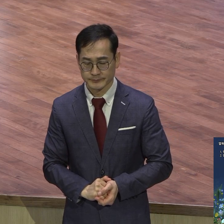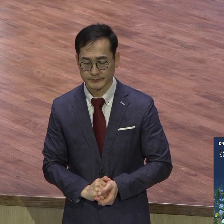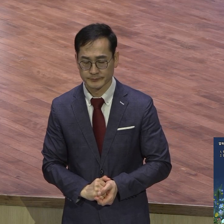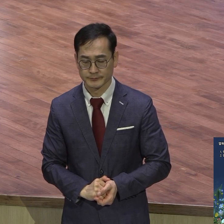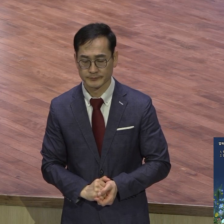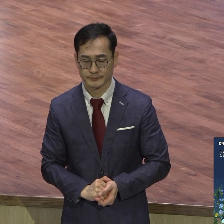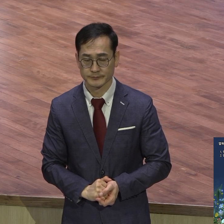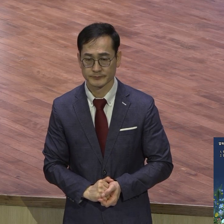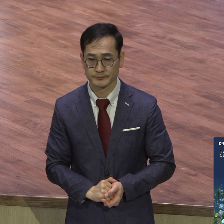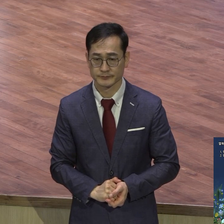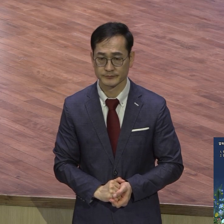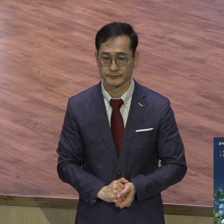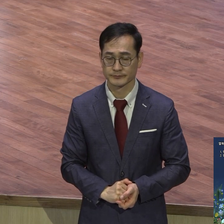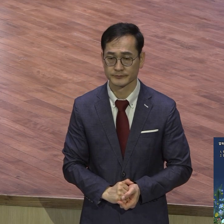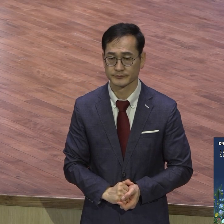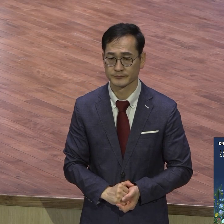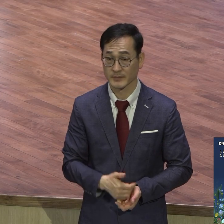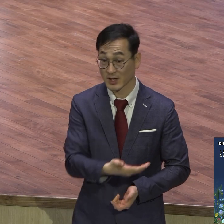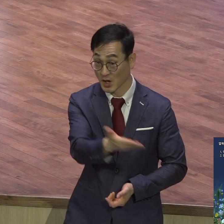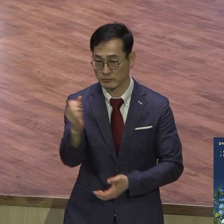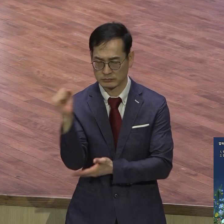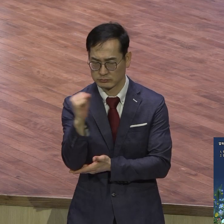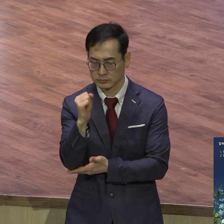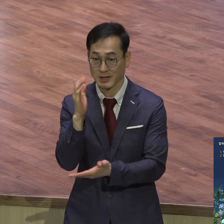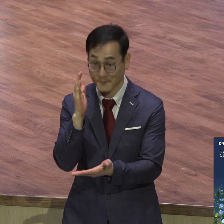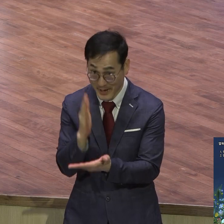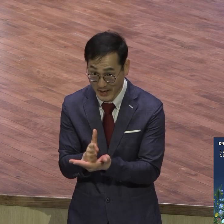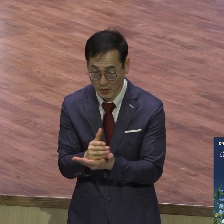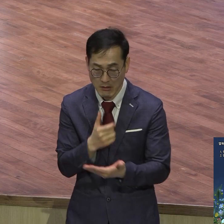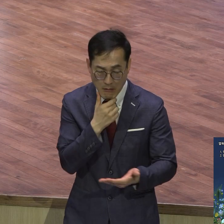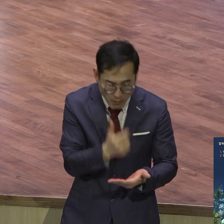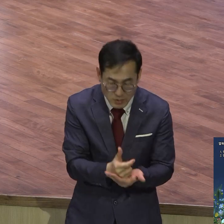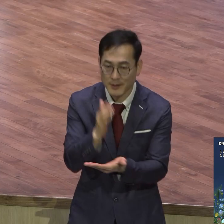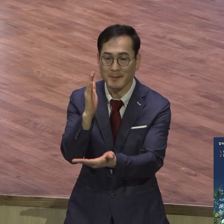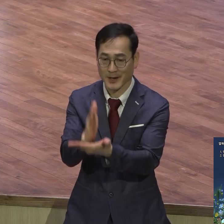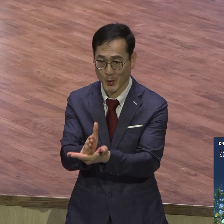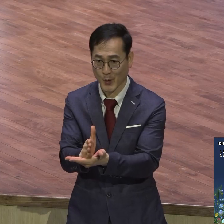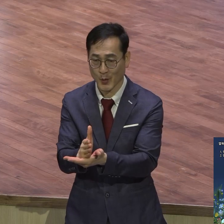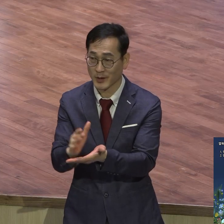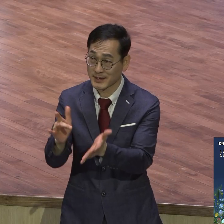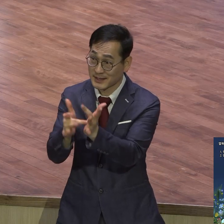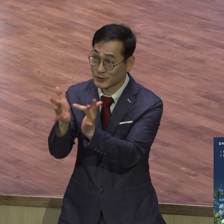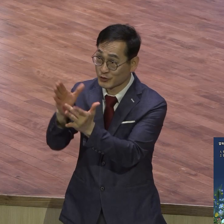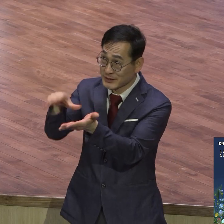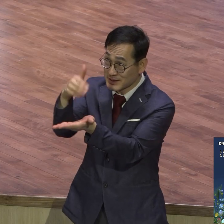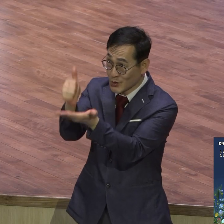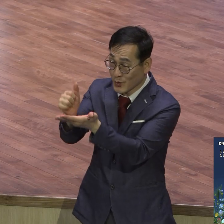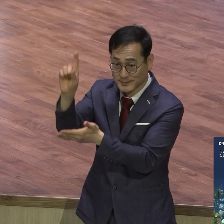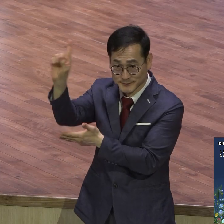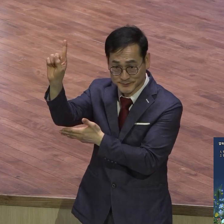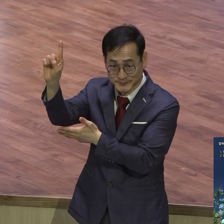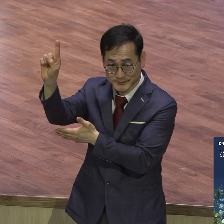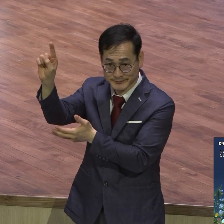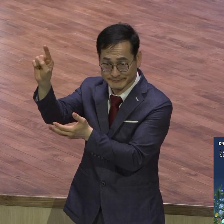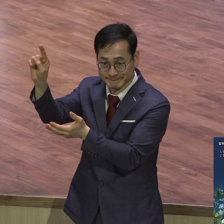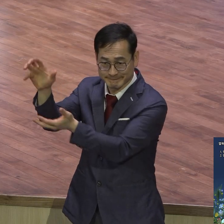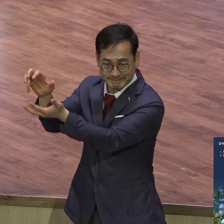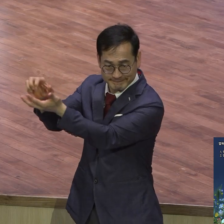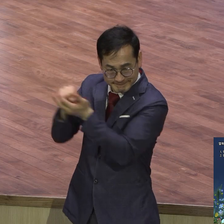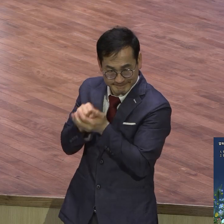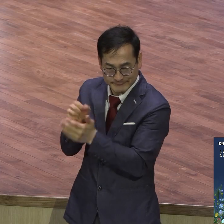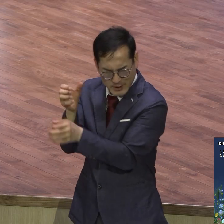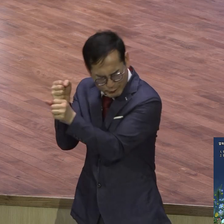여러분은 속지 마시고 흔들리지 마시고 그리스도 유효증 속에 24체사로 영재